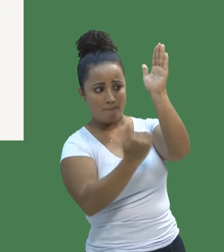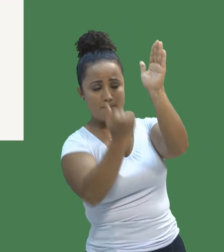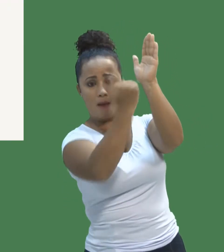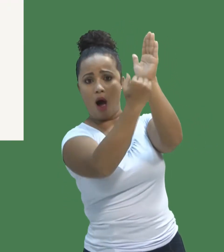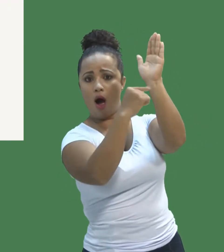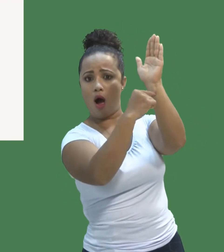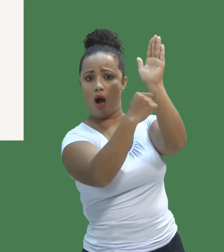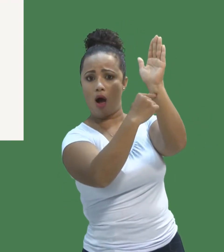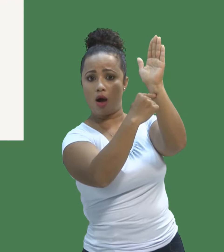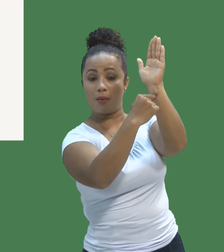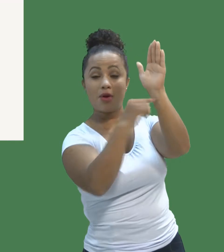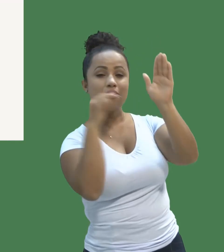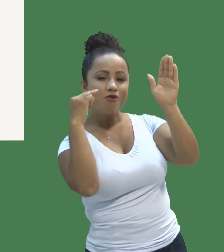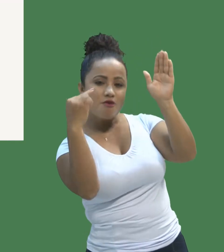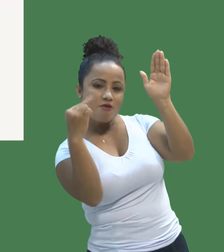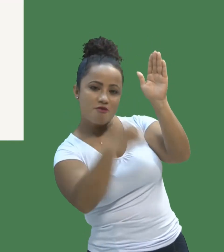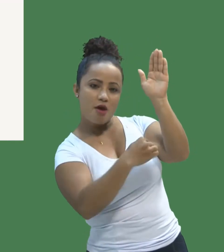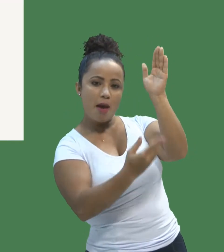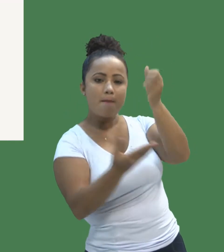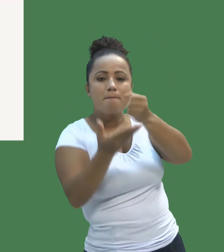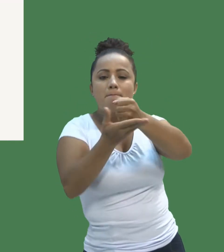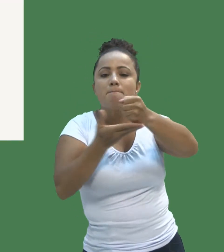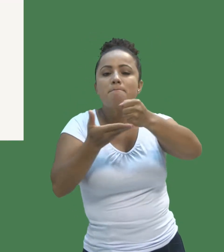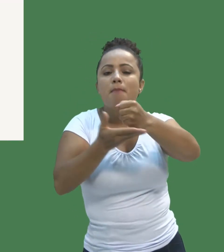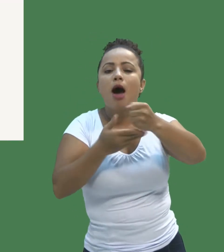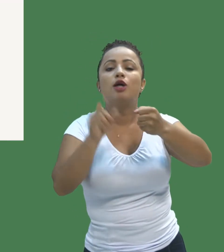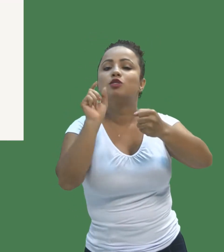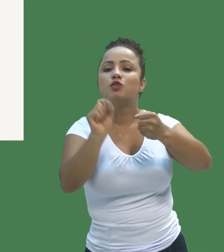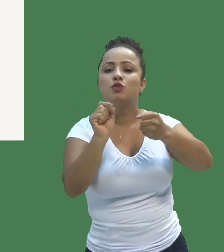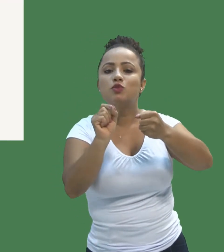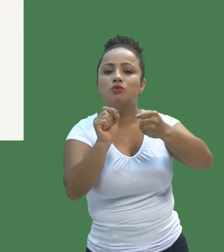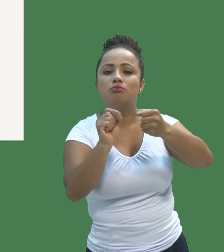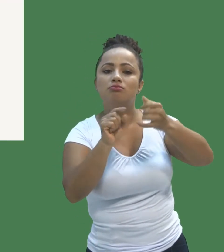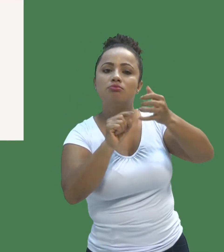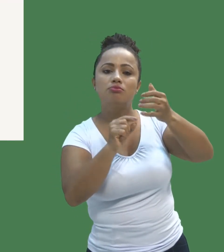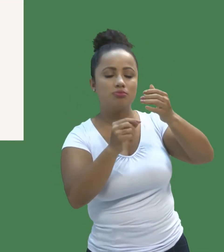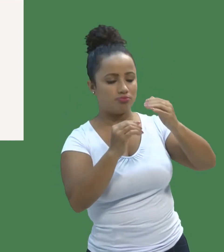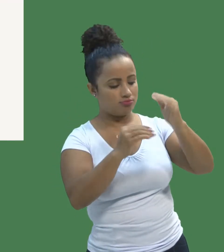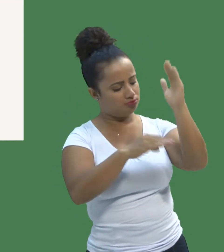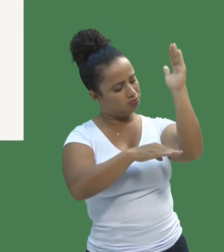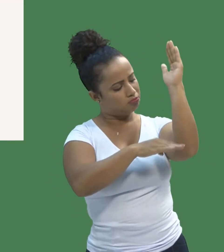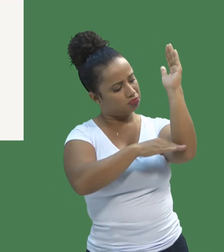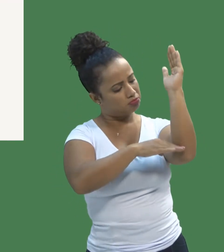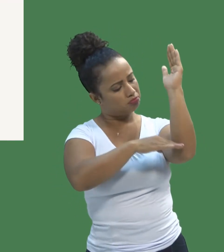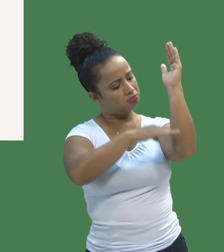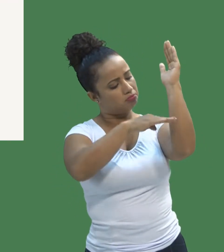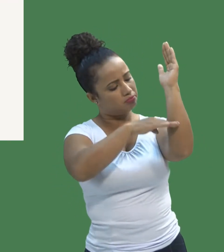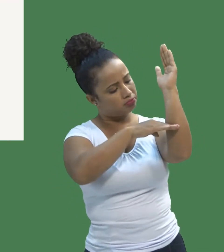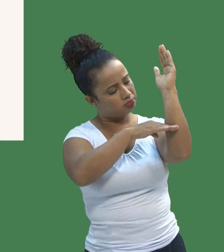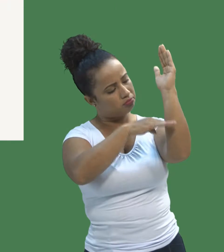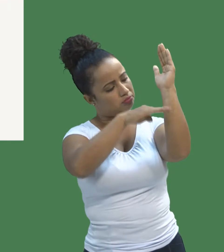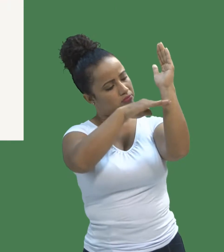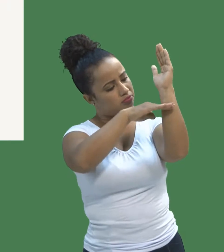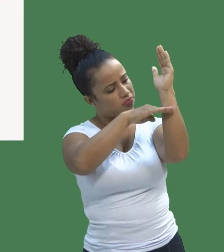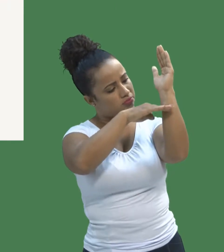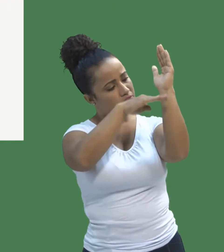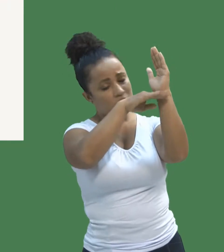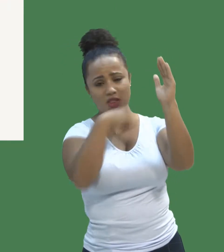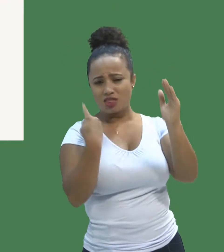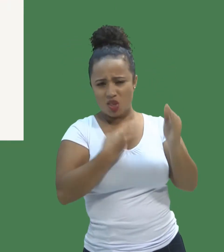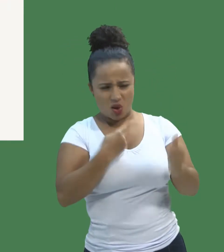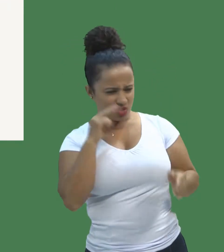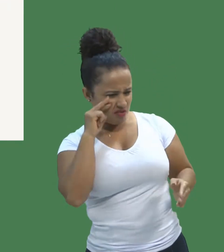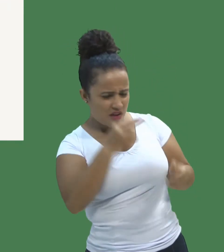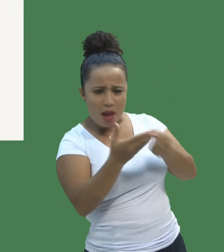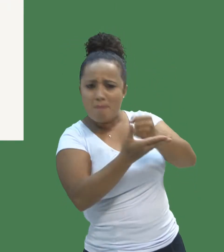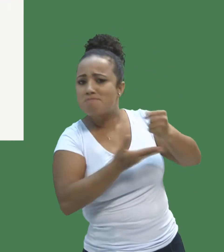superiores. E normalmente o que vemos primeiro são os andares e nem